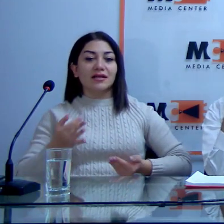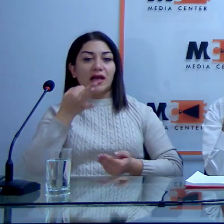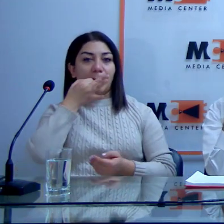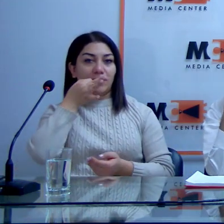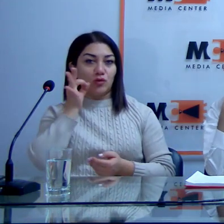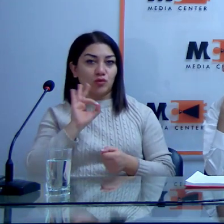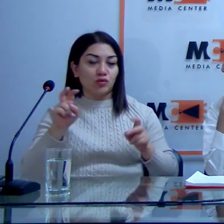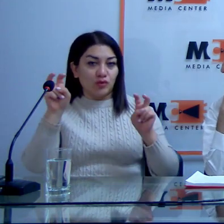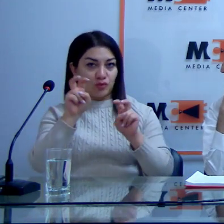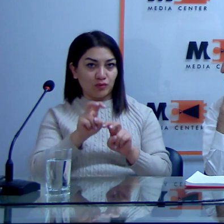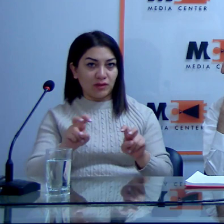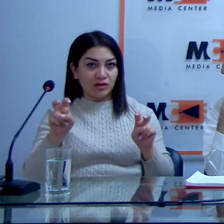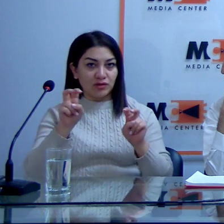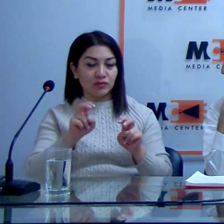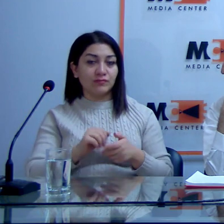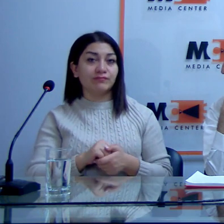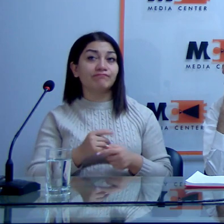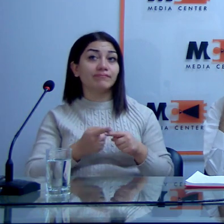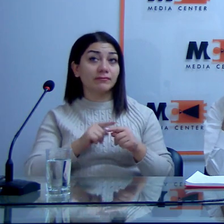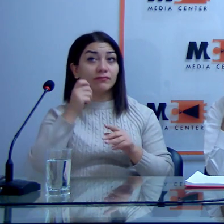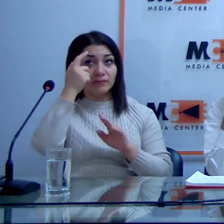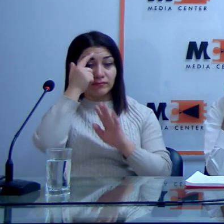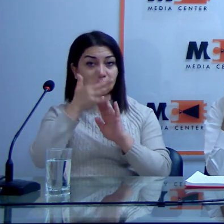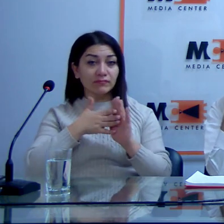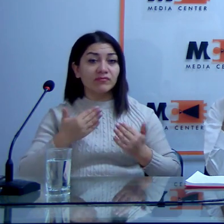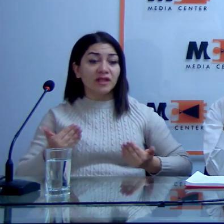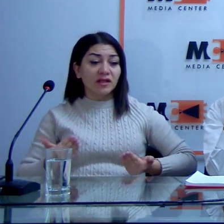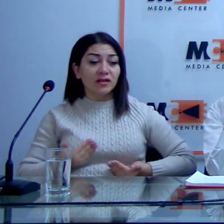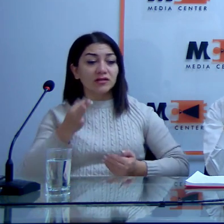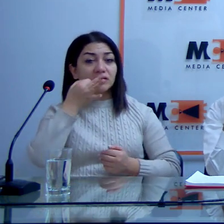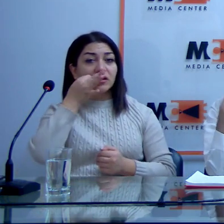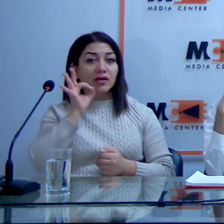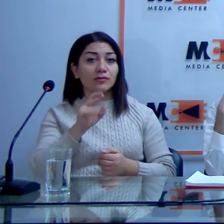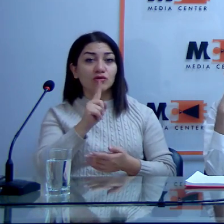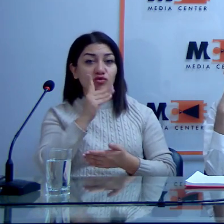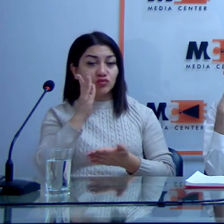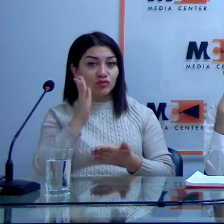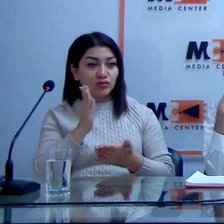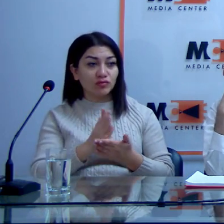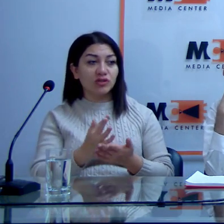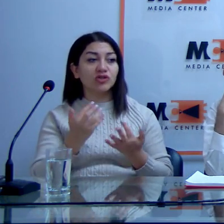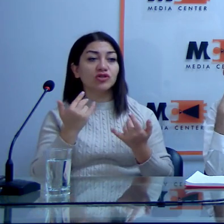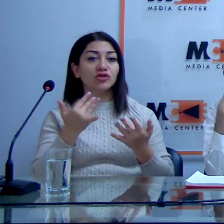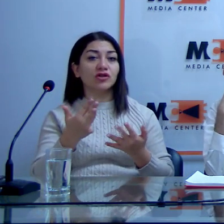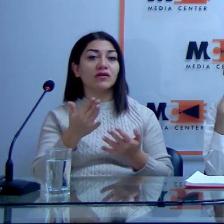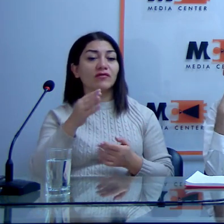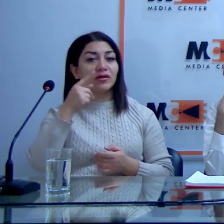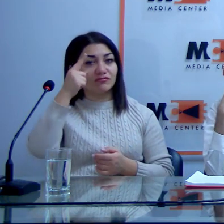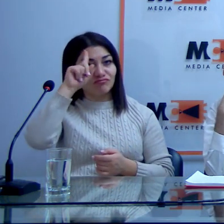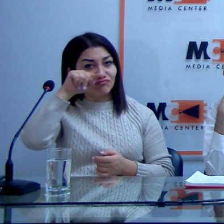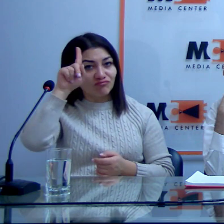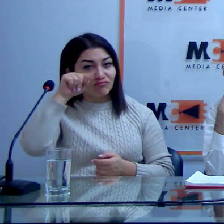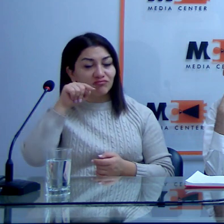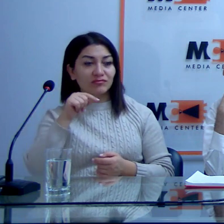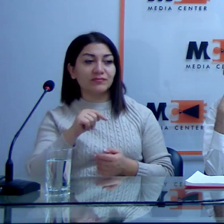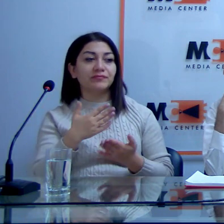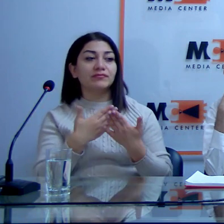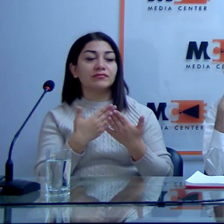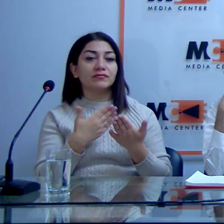հմտությունների ուսումնասիրությունը, հասկանանք թե ինչ կյանքի հմտություններ ունեն, ինչ որքանով են դրանց տիրապետում եւ